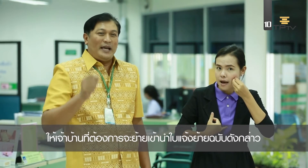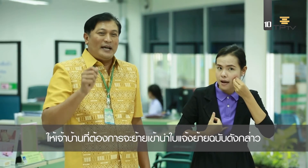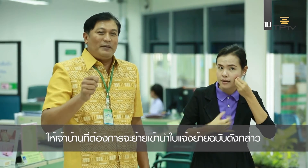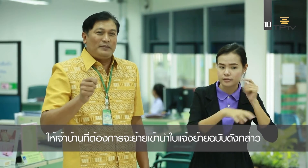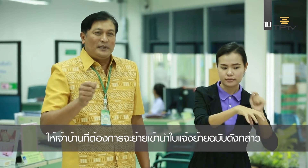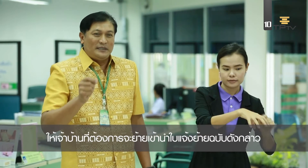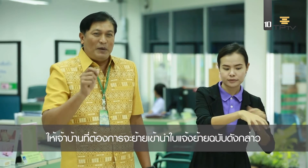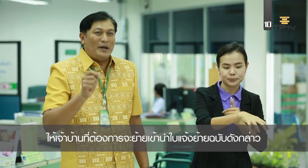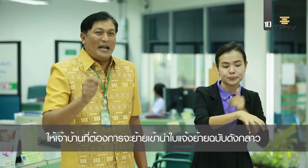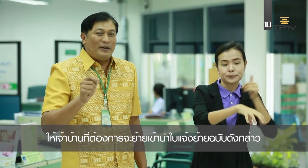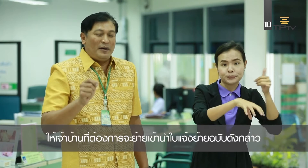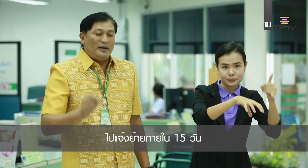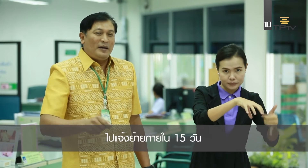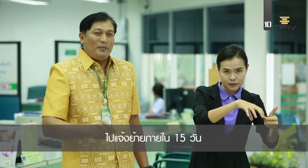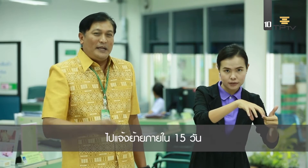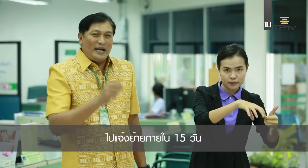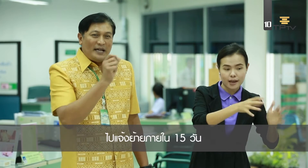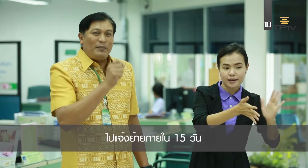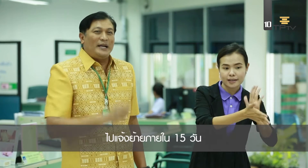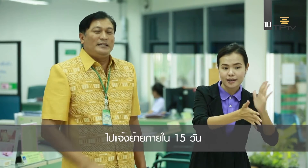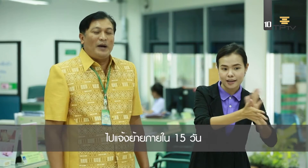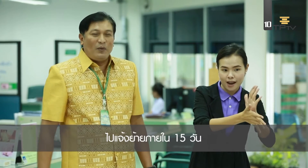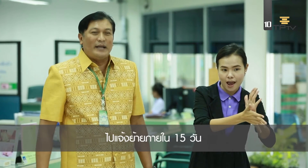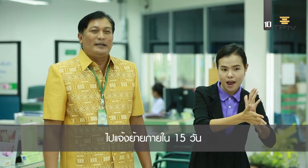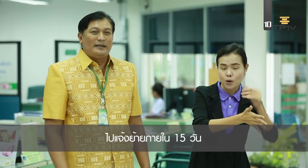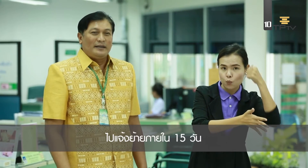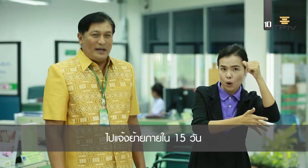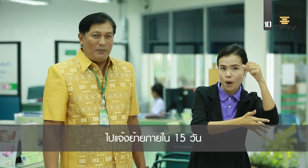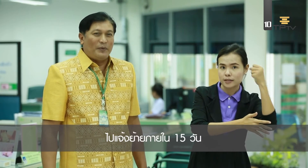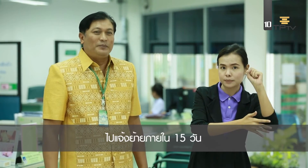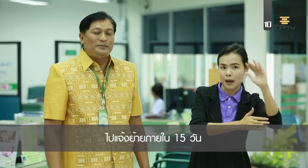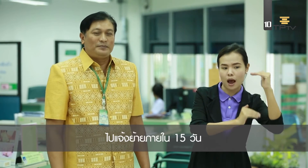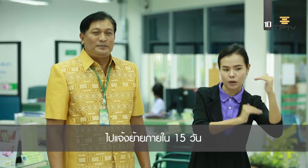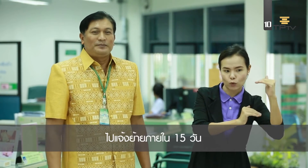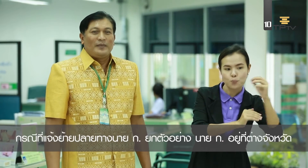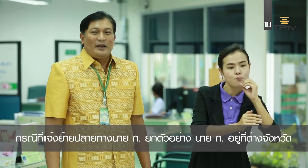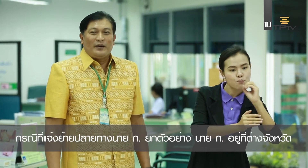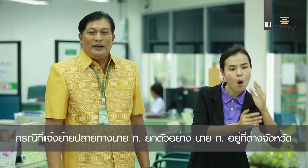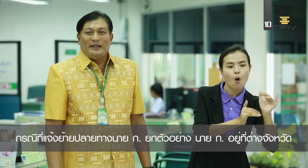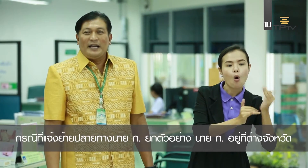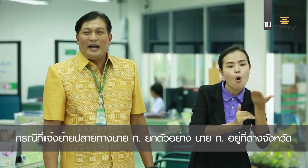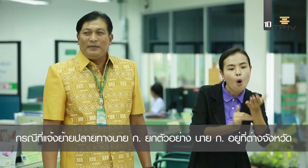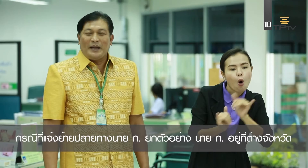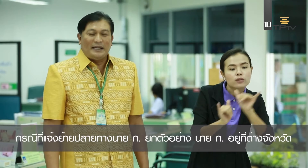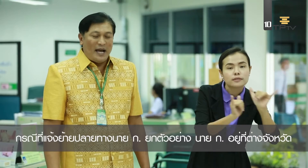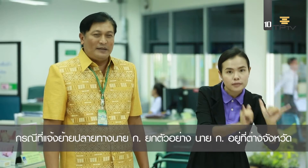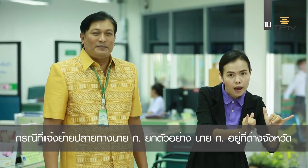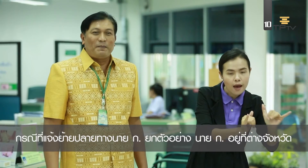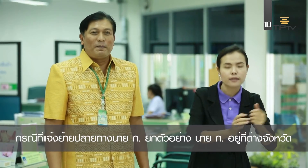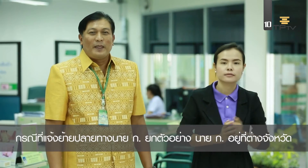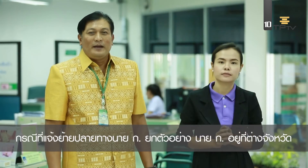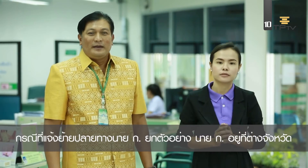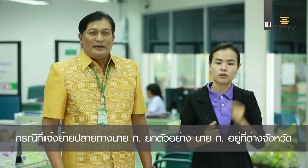ไปแจ้งย้ายฉบับดังกล่าวเนี้ยไปแจ้งย้ายภายใน15วันครับผมกรณีที่แจ้งย้ายปลายท